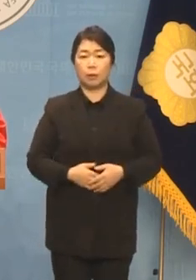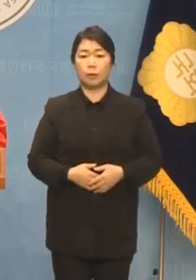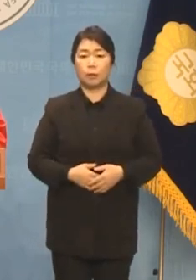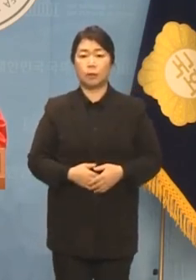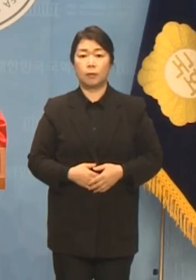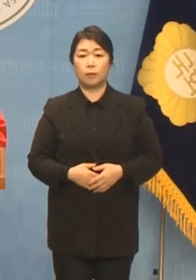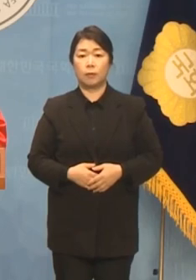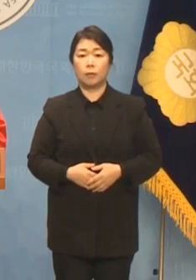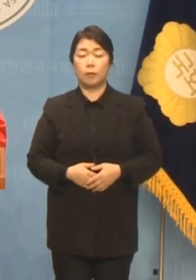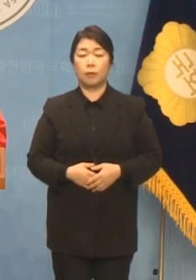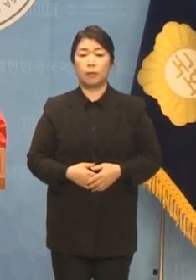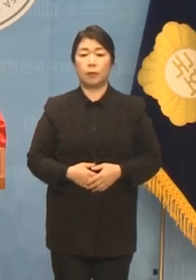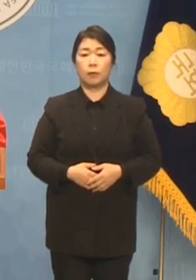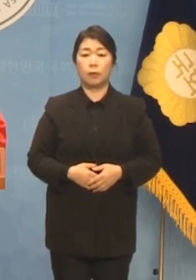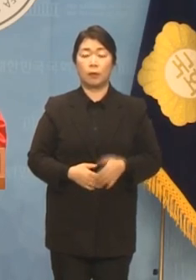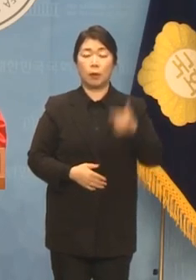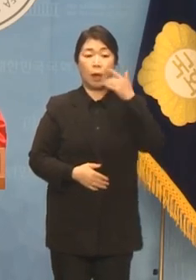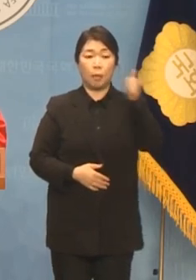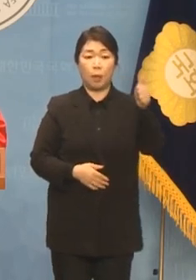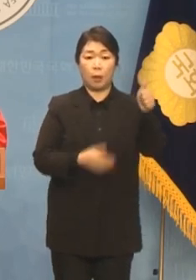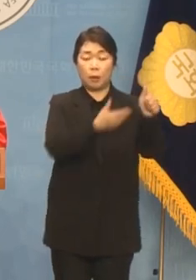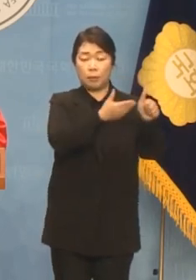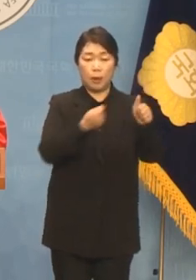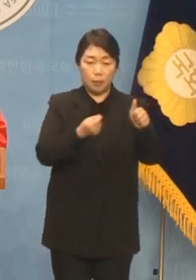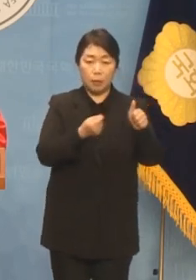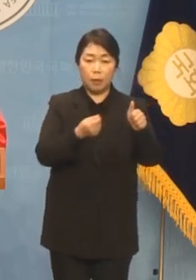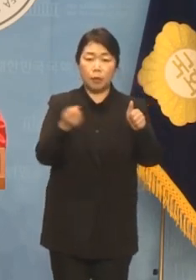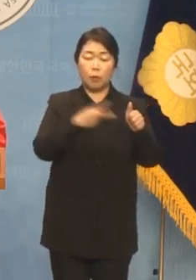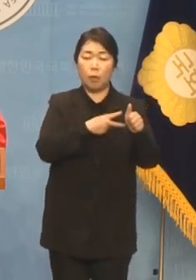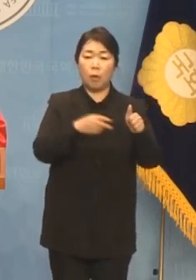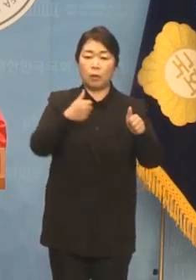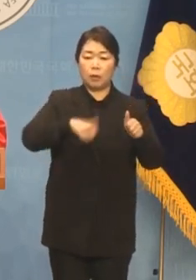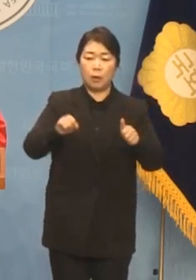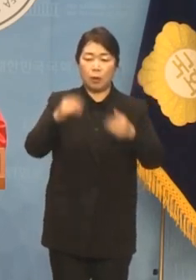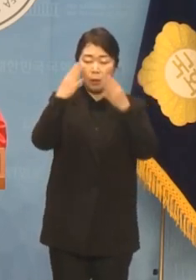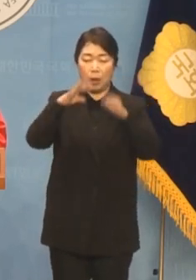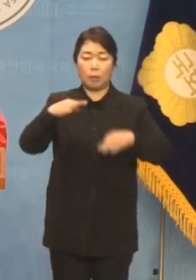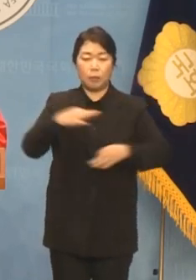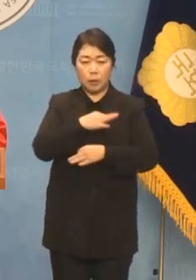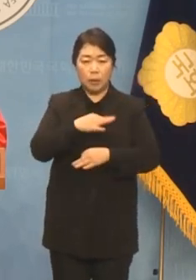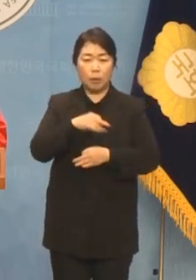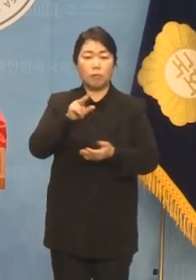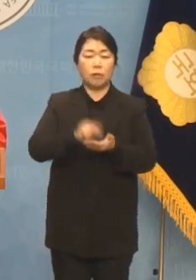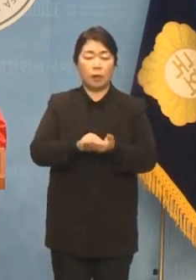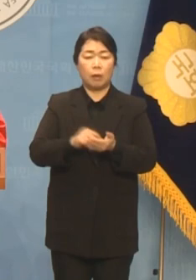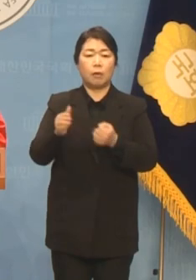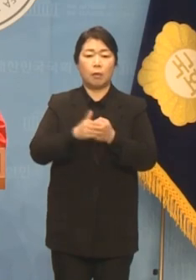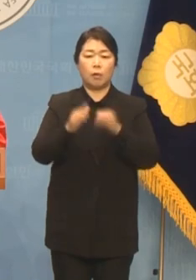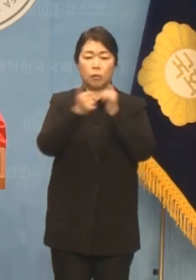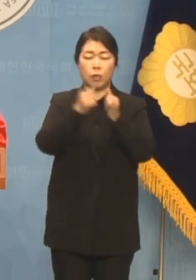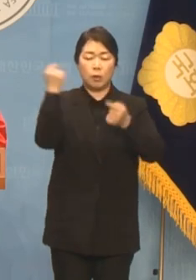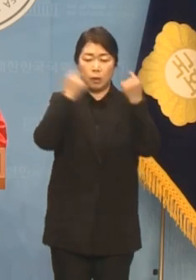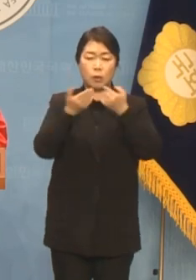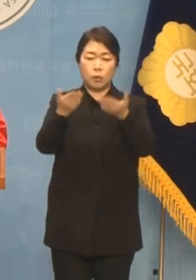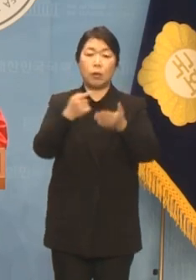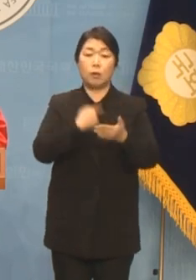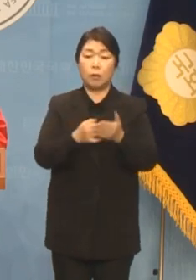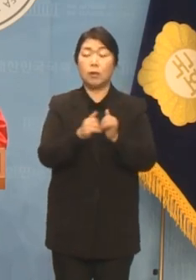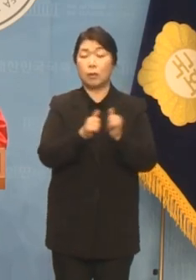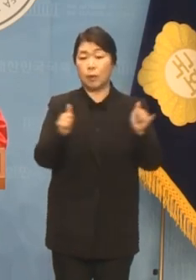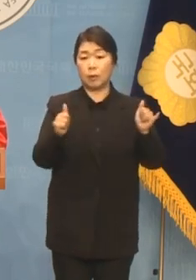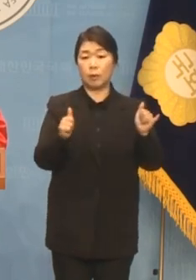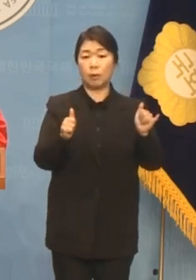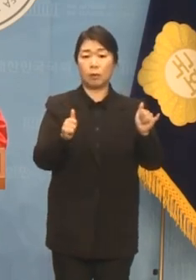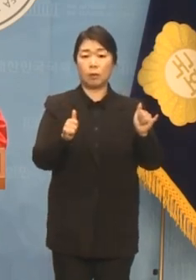상황입니다 아빠 찬스 자녀 입시 이리로 국민의 씻을 수 없는 상처를 준 공종 파괴자가